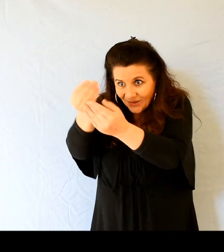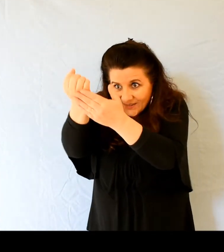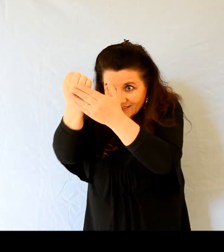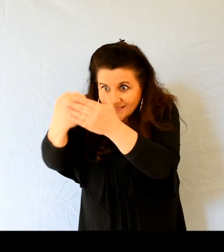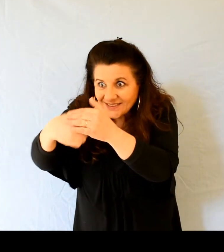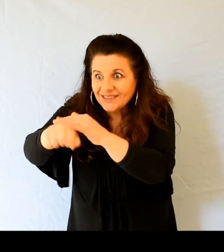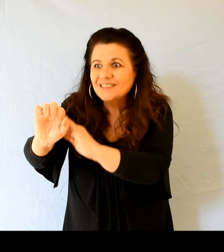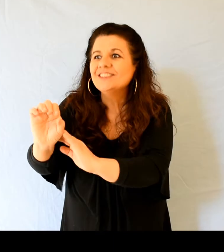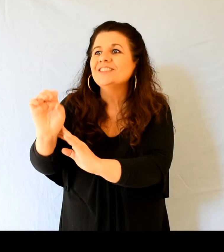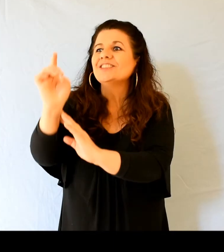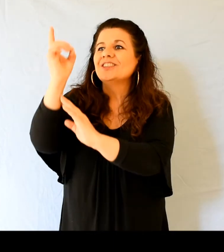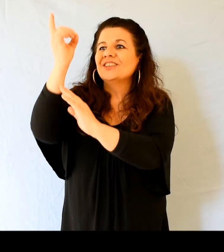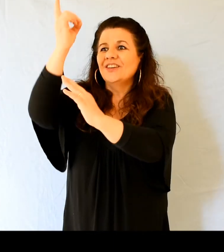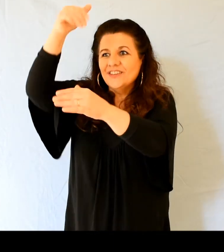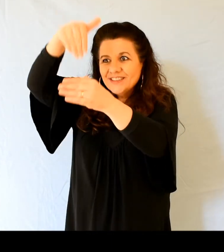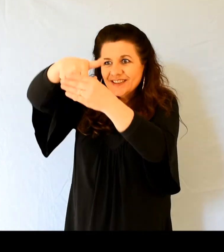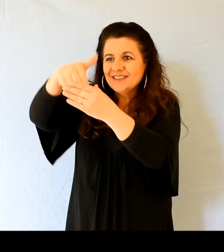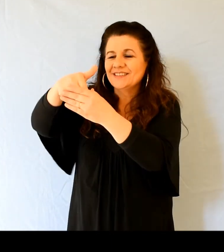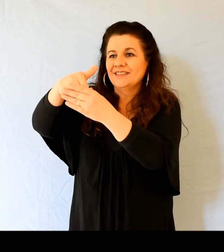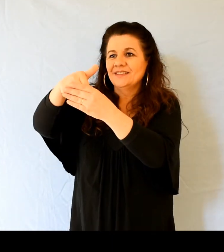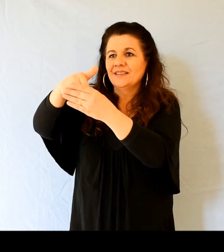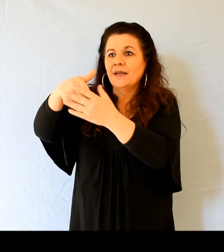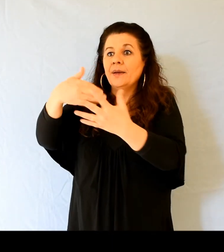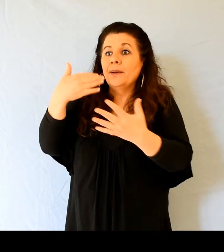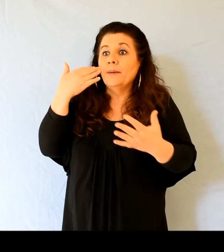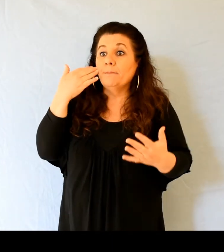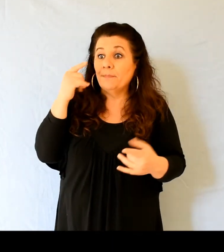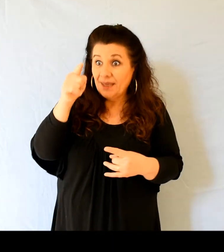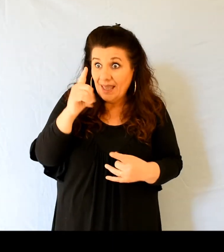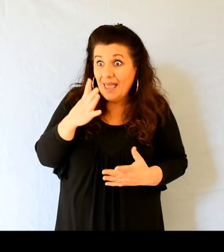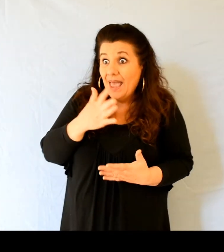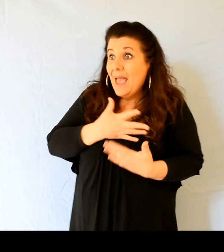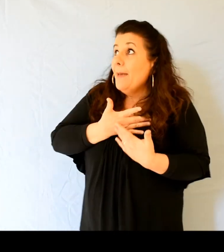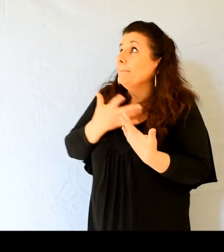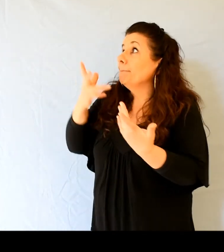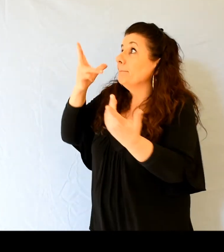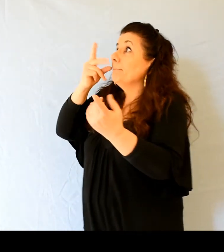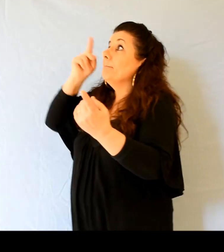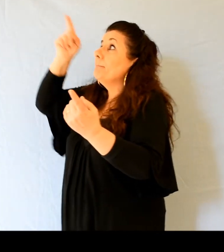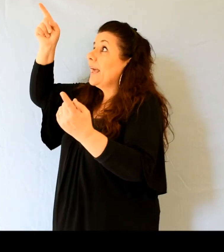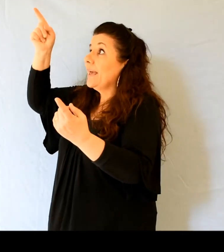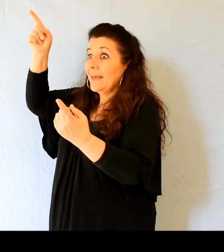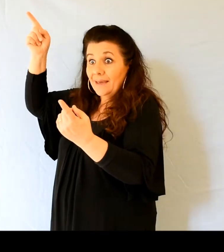Celui qui aime le Père, qui a engendré, aime aussi le Fils qui est né de lui.